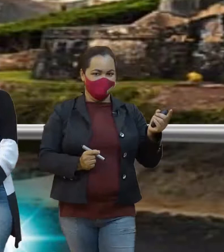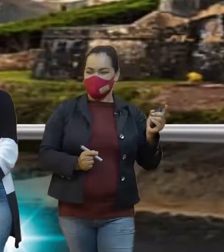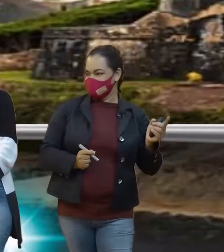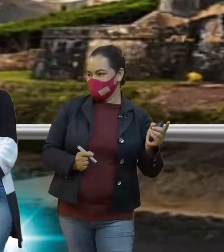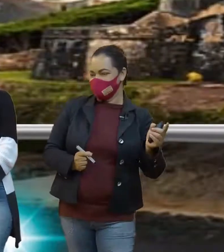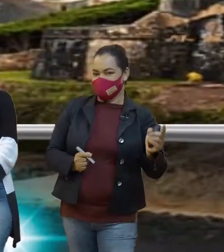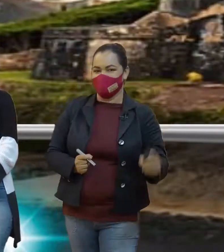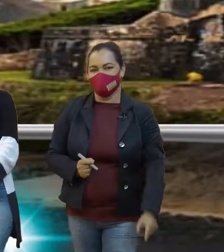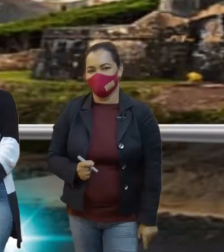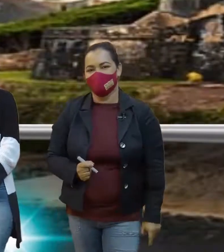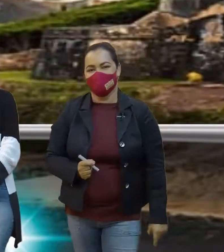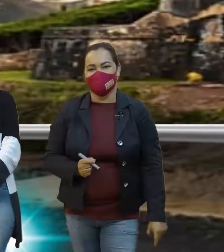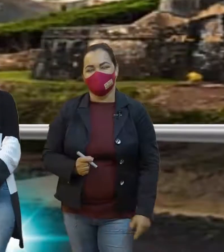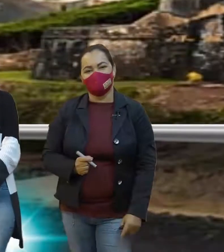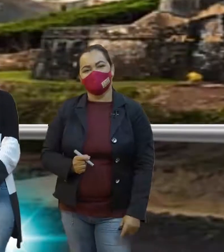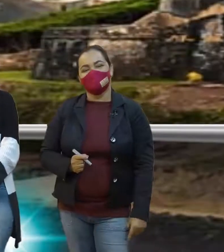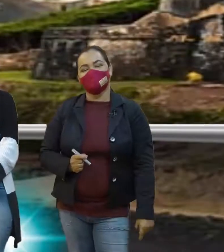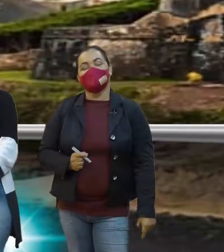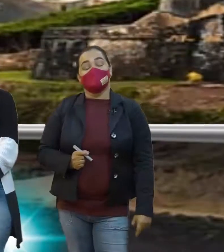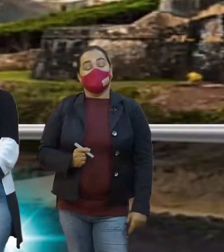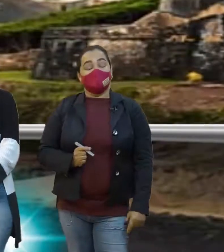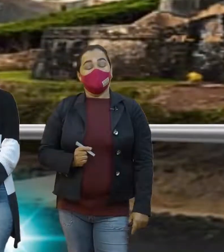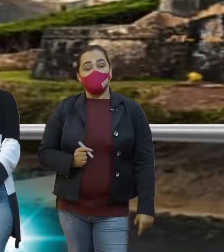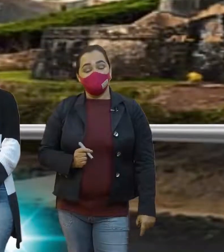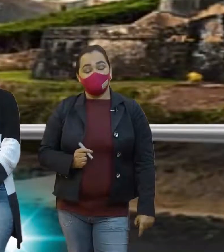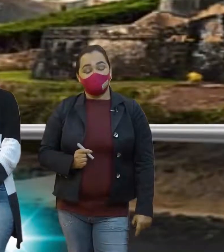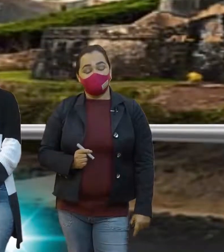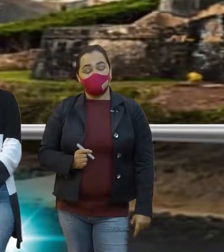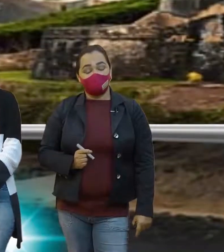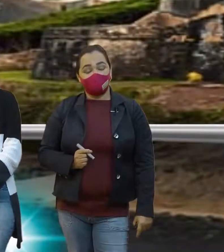falei? Mas como é que é?